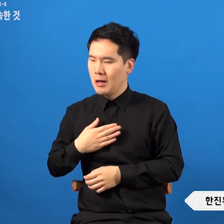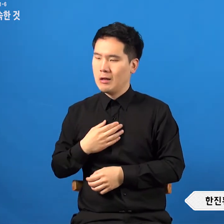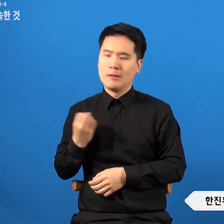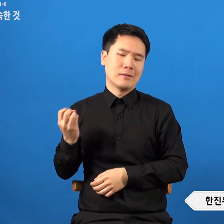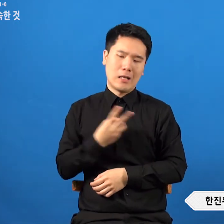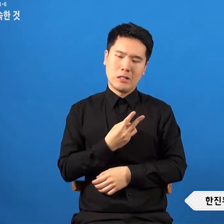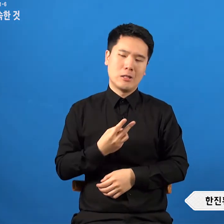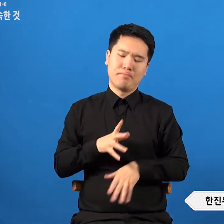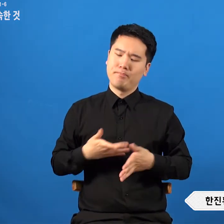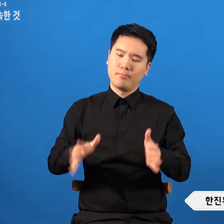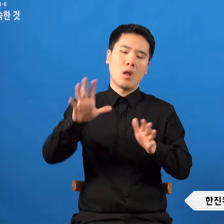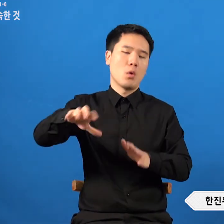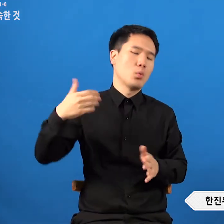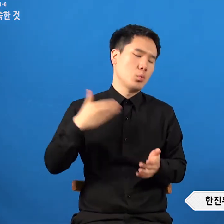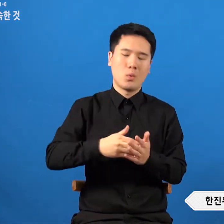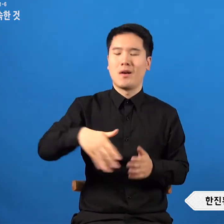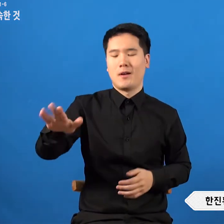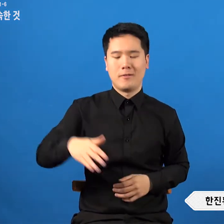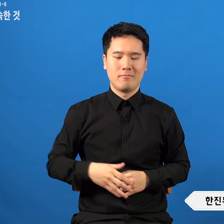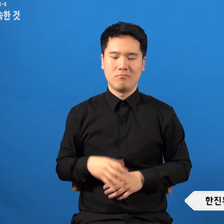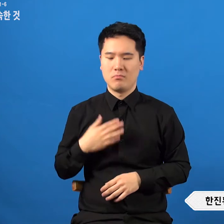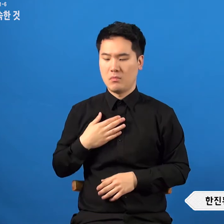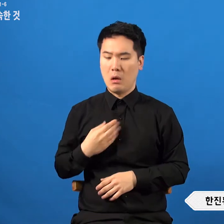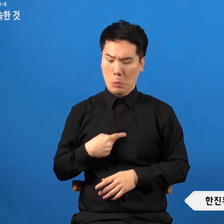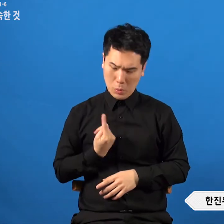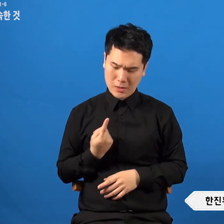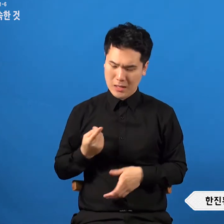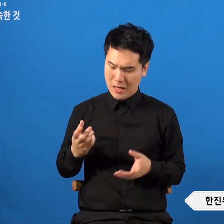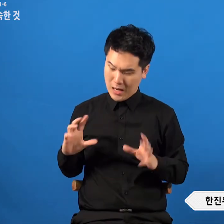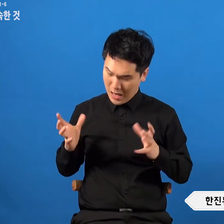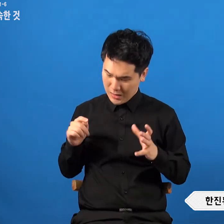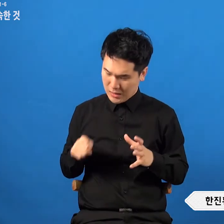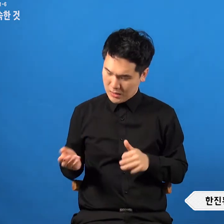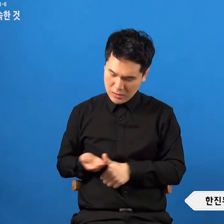잃었고 저 혼자 이 아기를 키울 수가 없습니다.